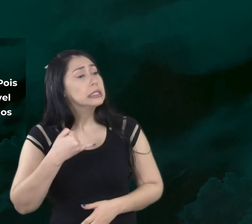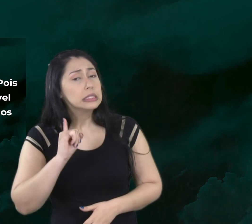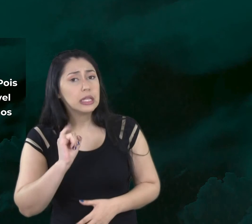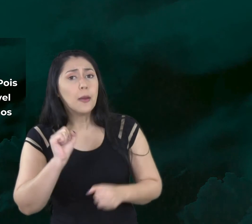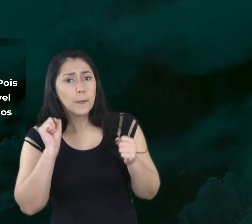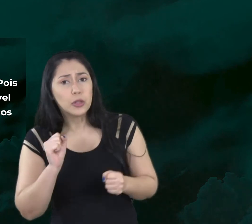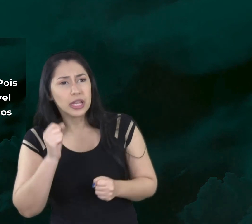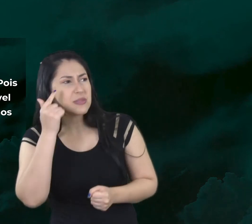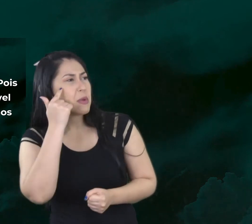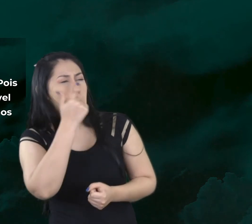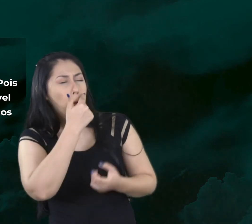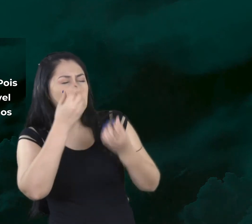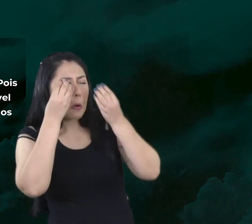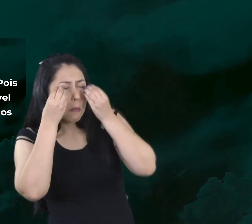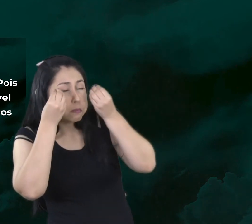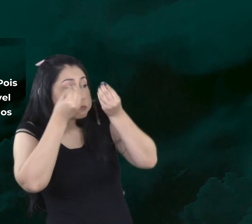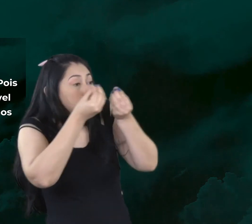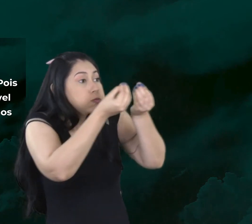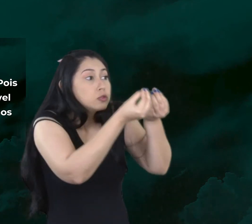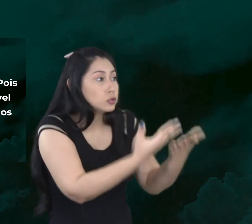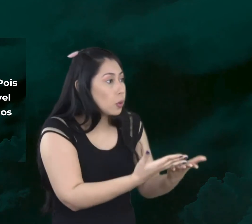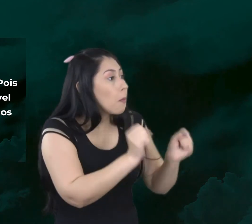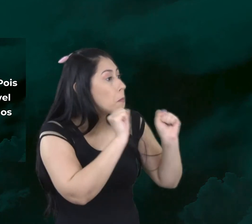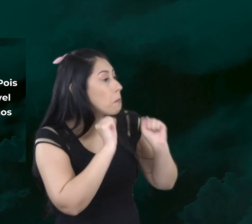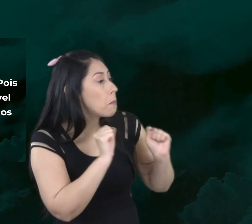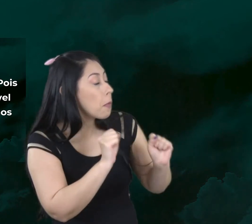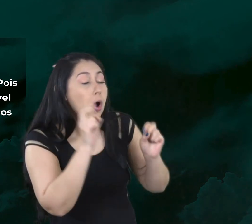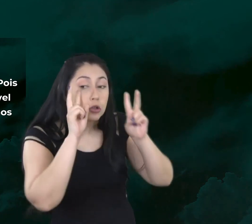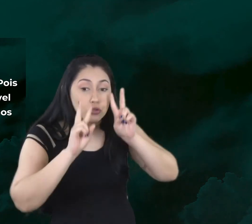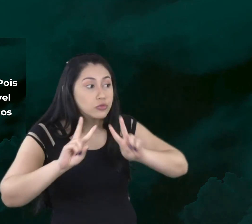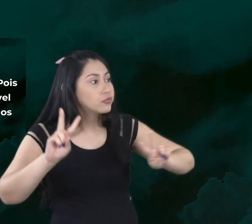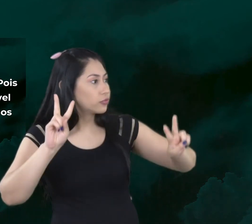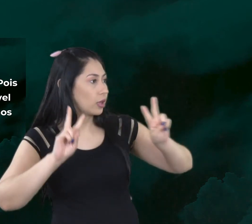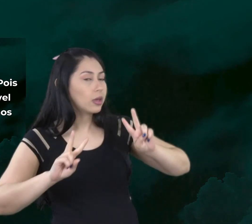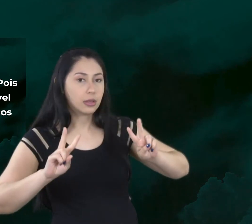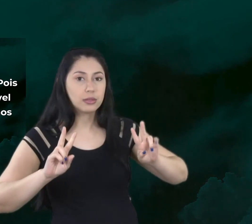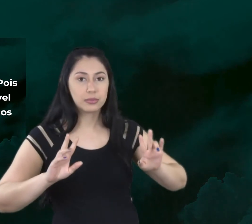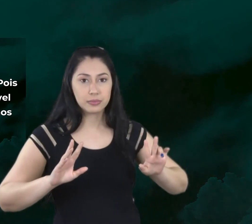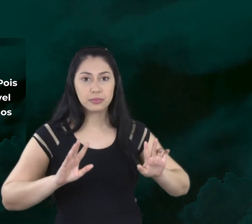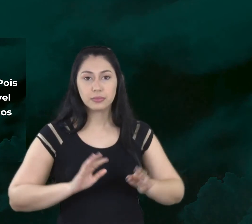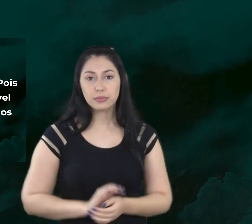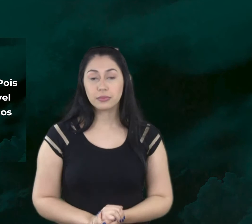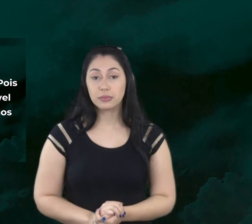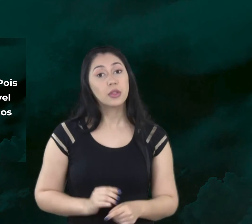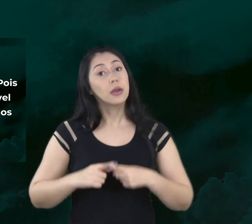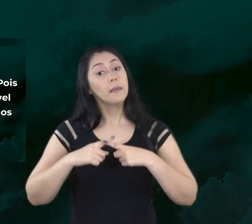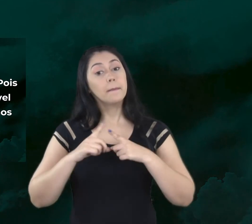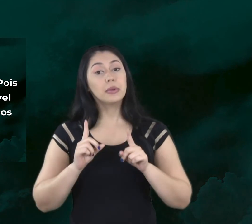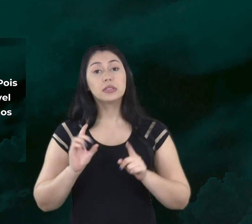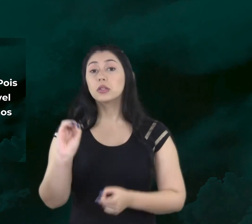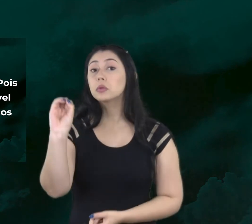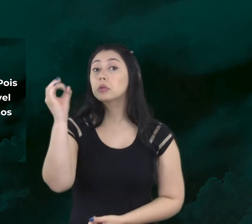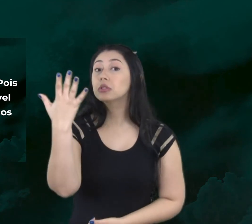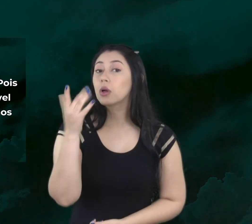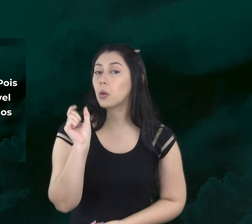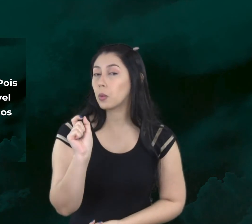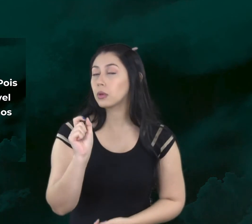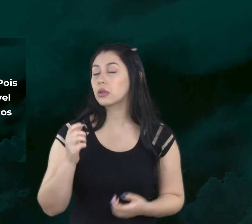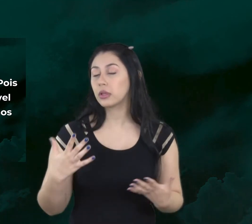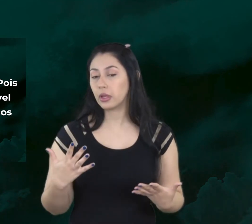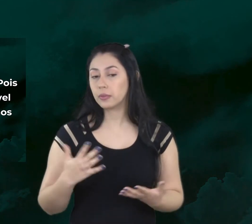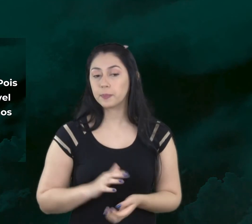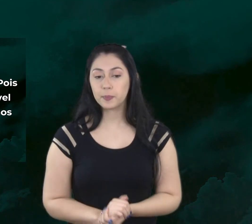os próprios olhos para Paulo, né, pudesse ser sarado. Mas o que aconteceu?